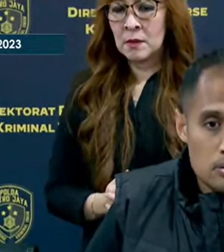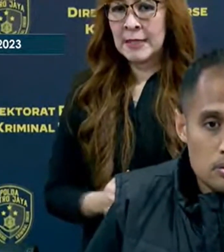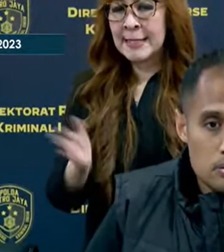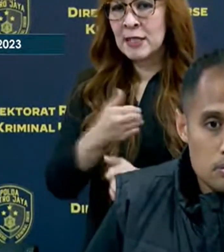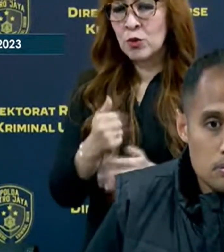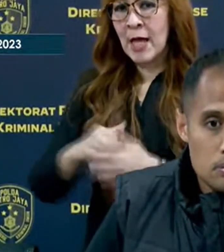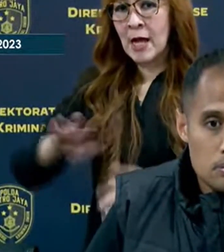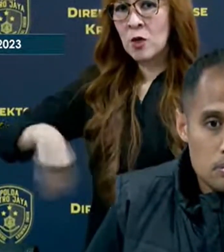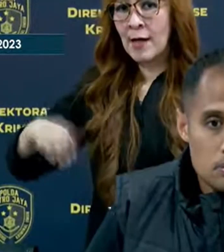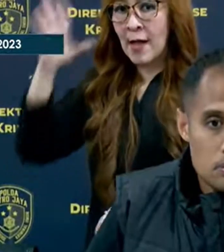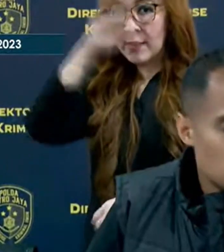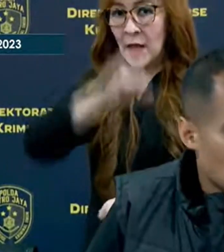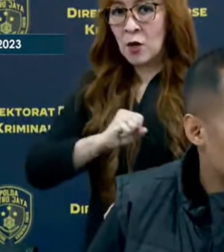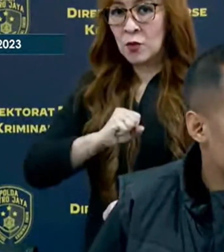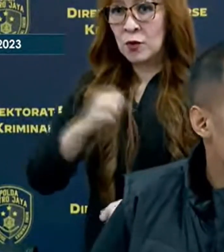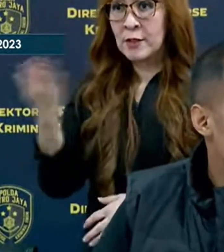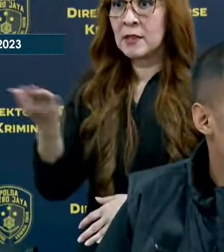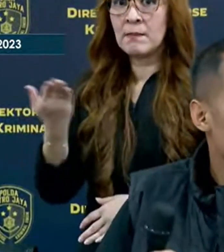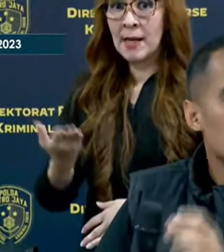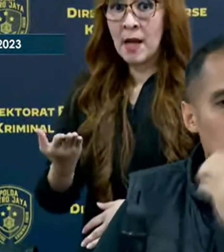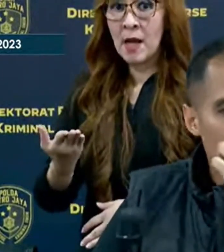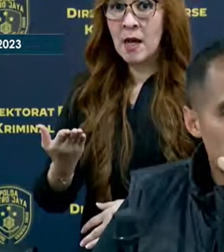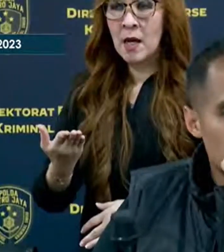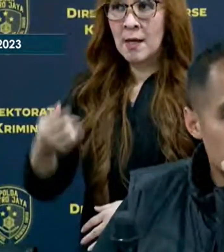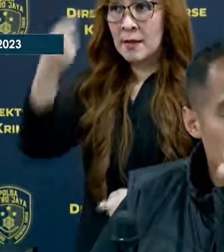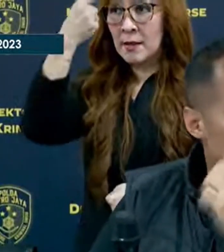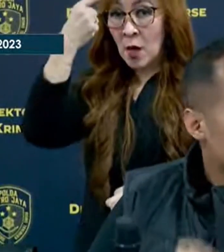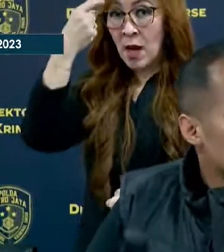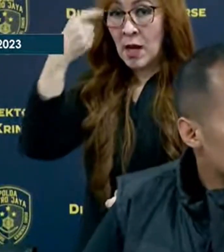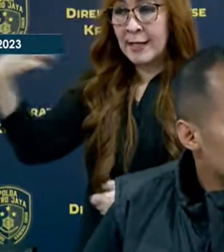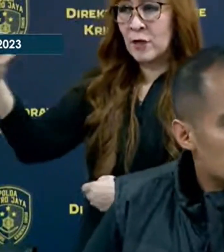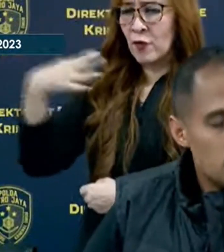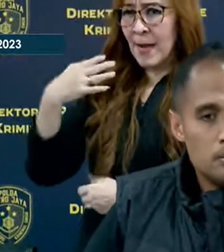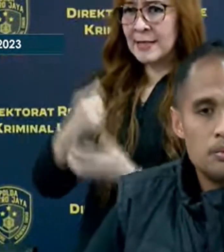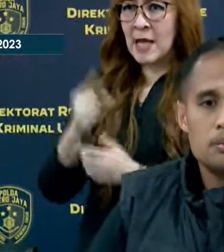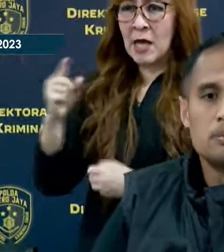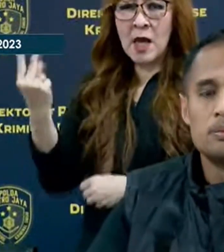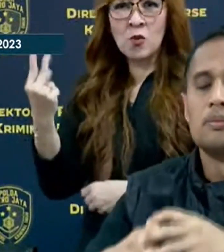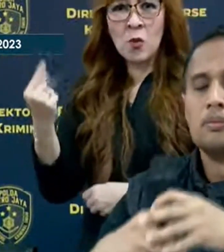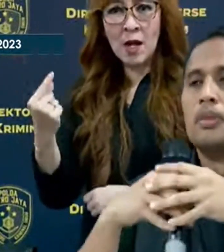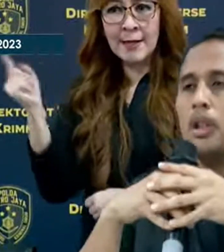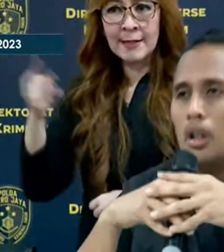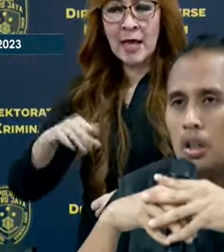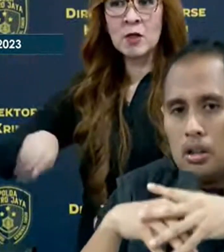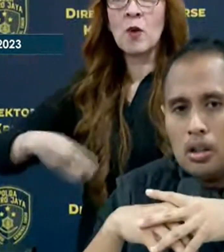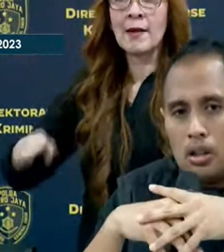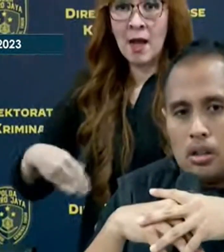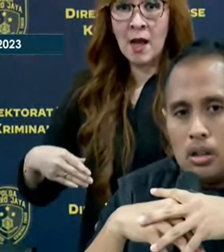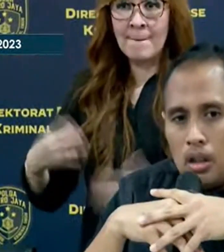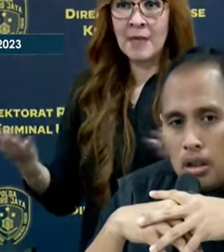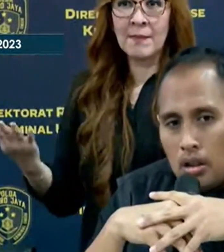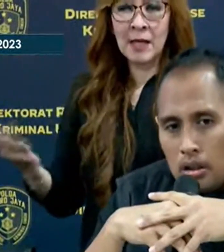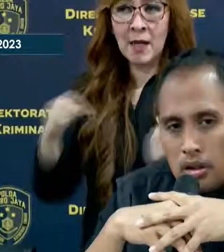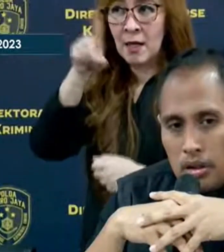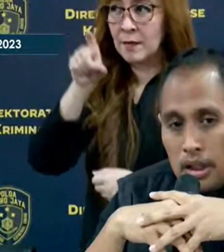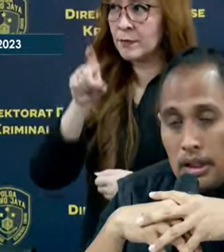keluarga tahu sebenarnya keberadaan dari yang bersangkutan ini karena informasinya kan tadi ada uang dari keluarga yang diberikan ke Rihanna juga Rihanna seperti